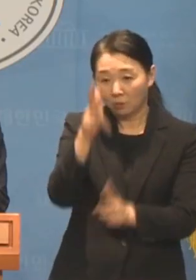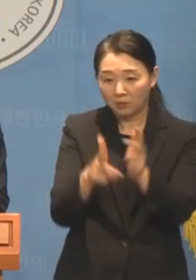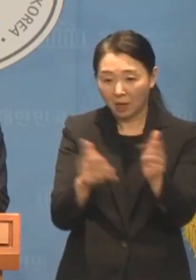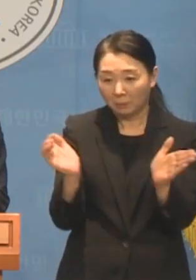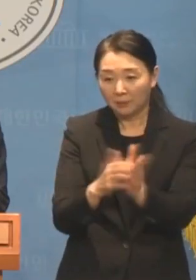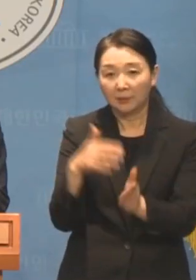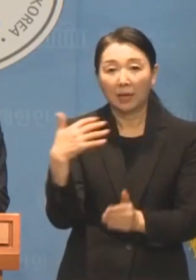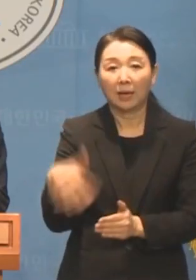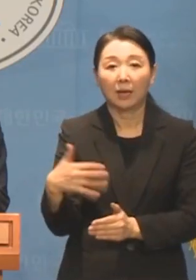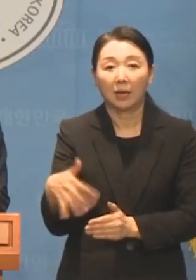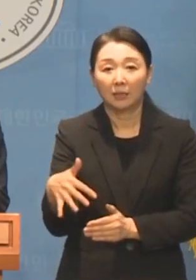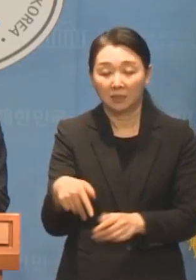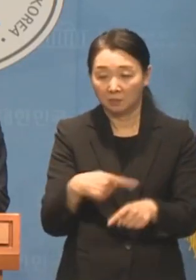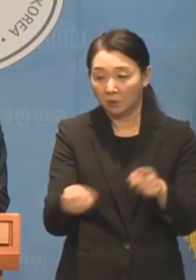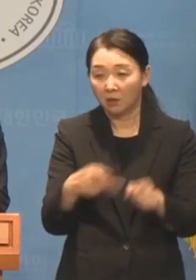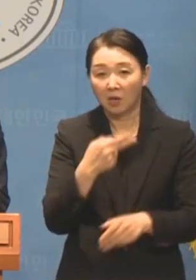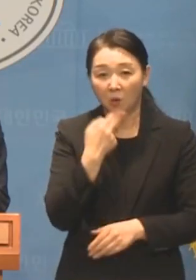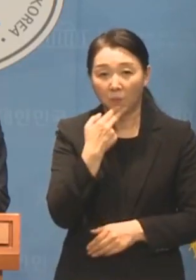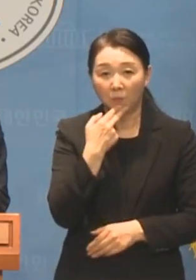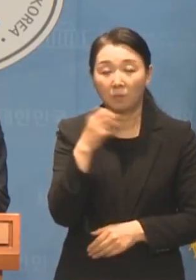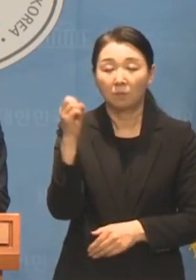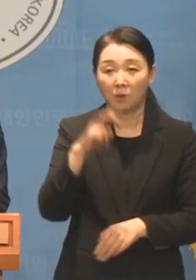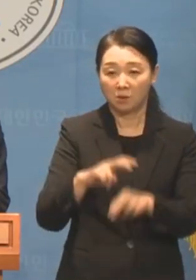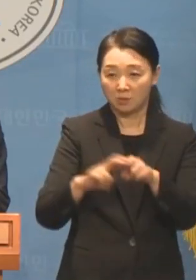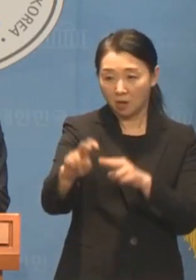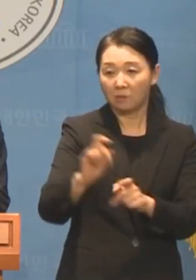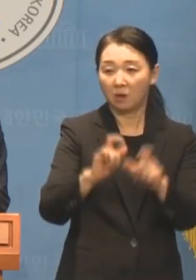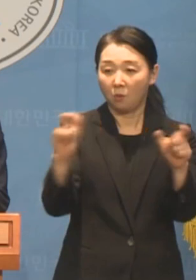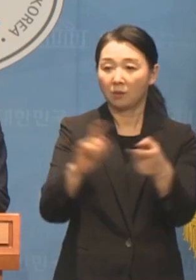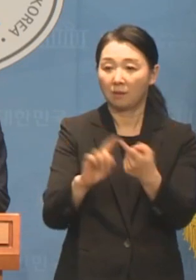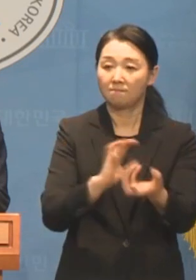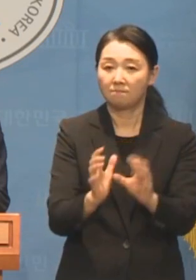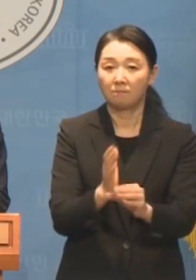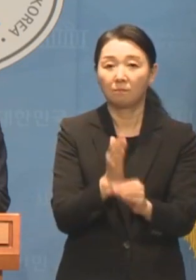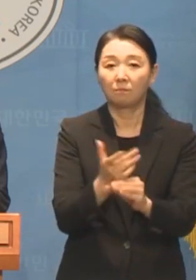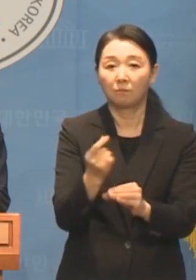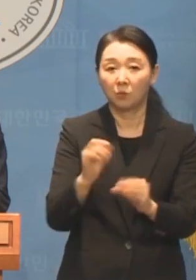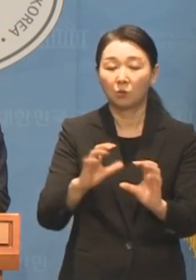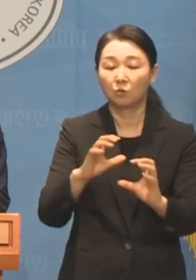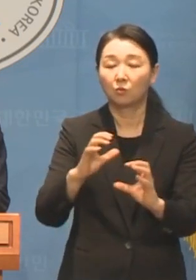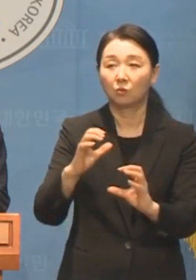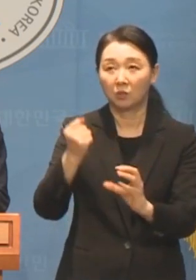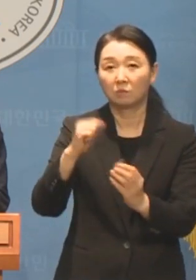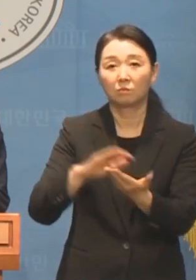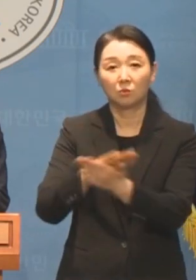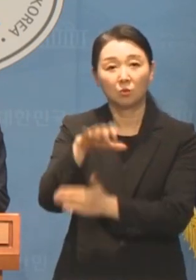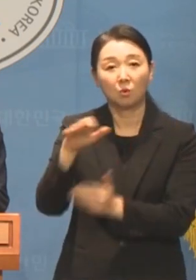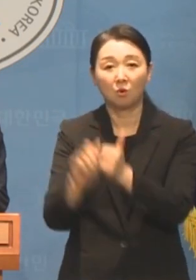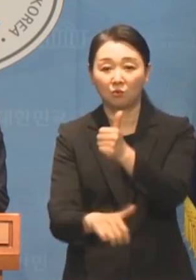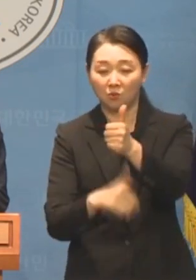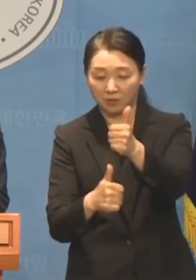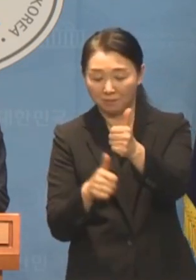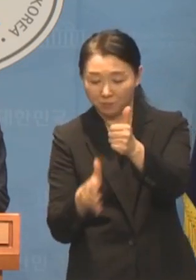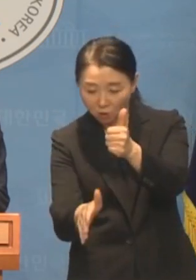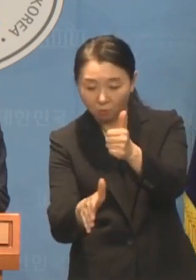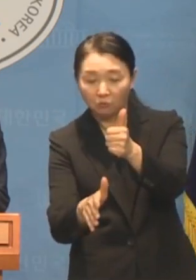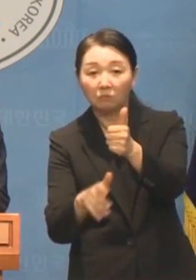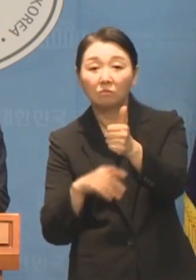종료되지도 않았는데 그 평가도 없이 케이블카 확대 여부를 논의하는 국립공원위원회 산하